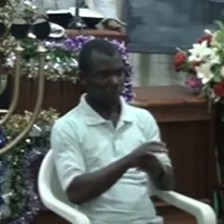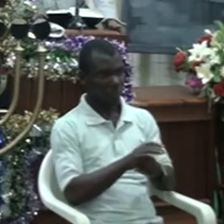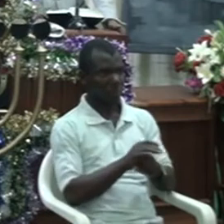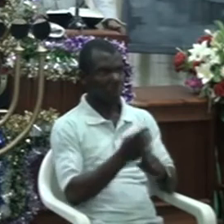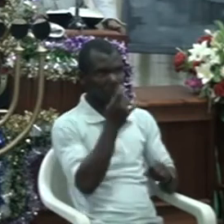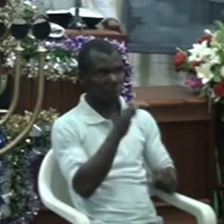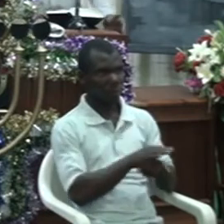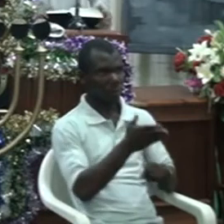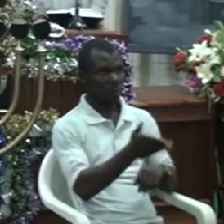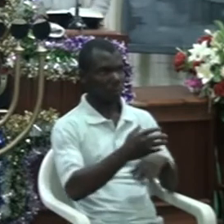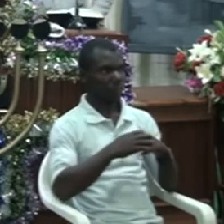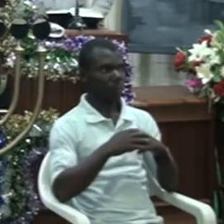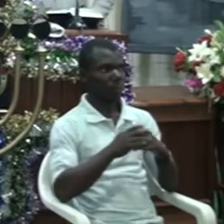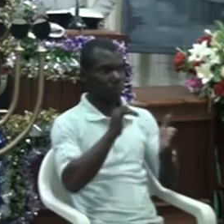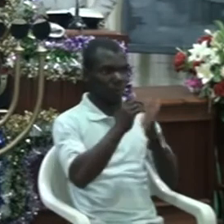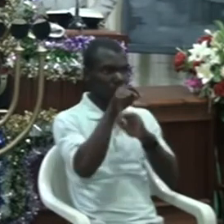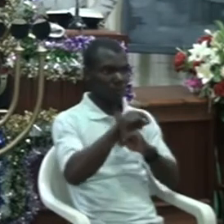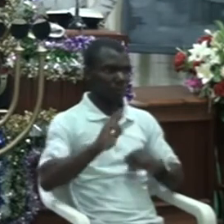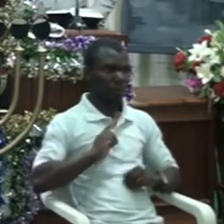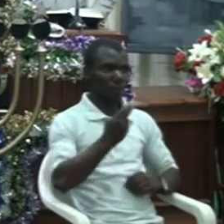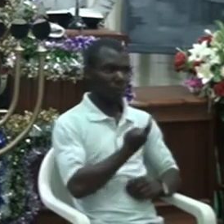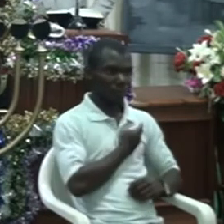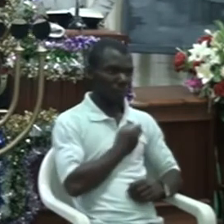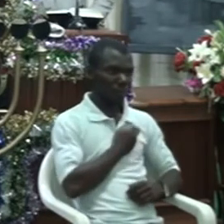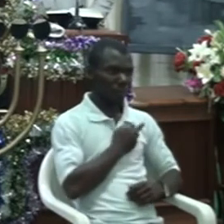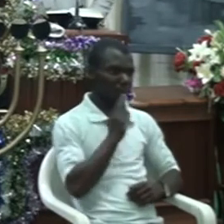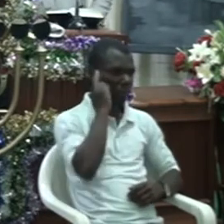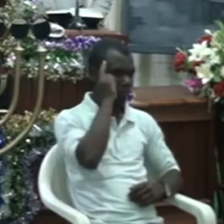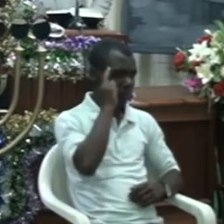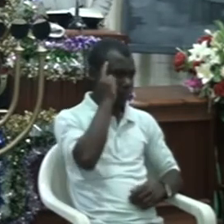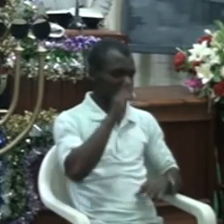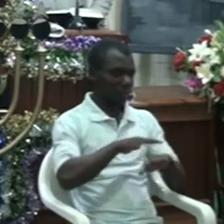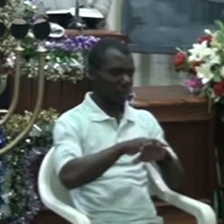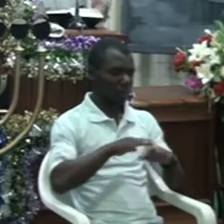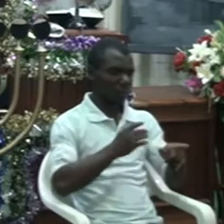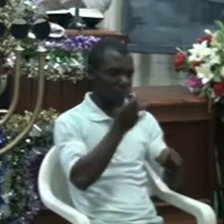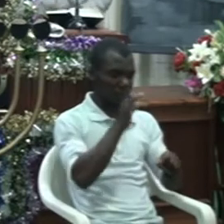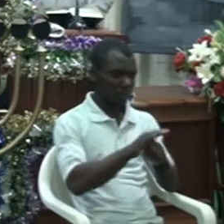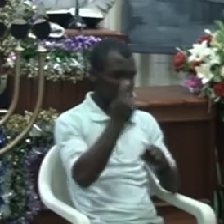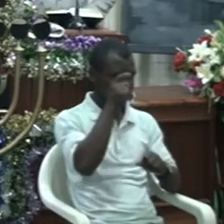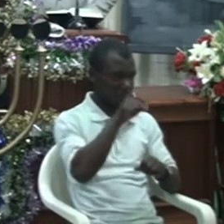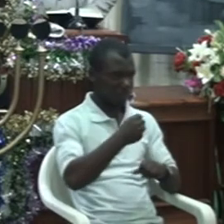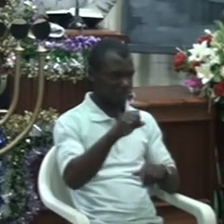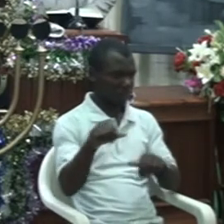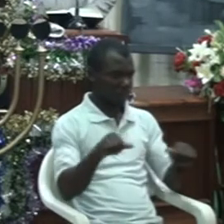Promesse. La promesse. Est-ce que tu n'as qu'à chercher la promesse? Est-ce que nous veillons aussi sur la promesse pour qu'elle soit accomplie?